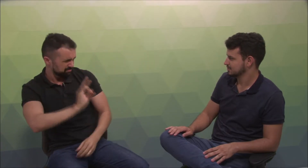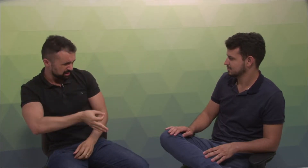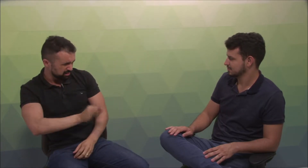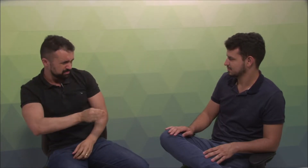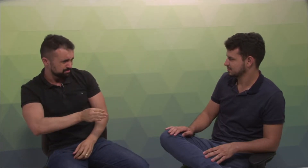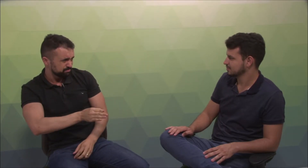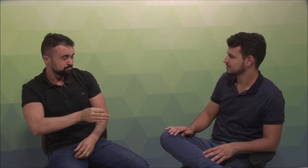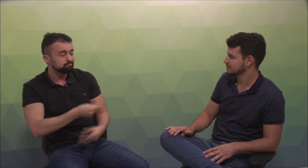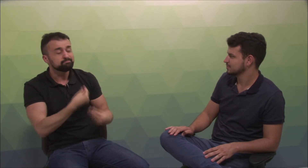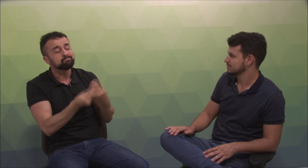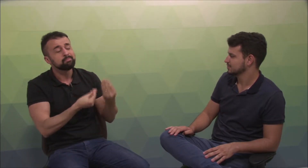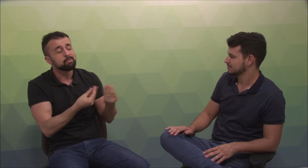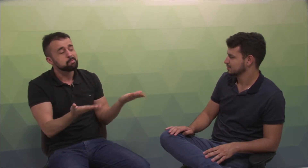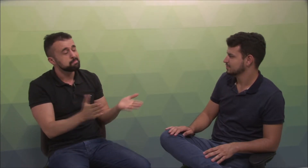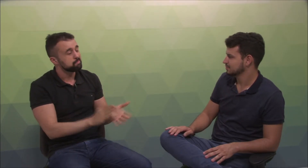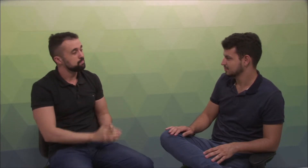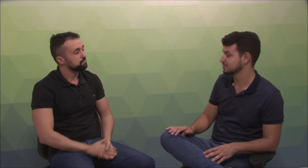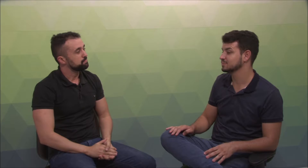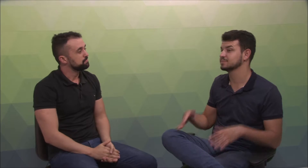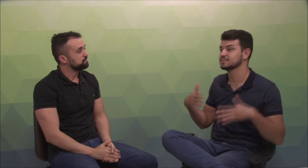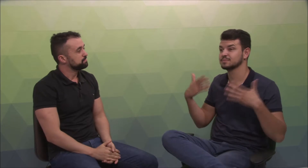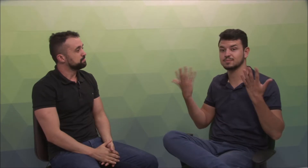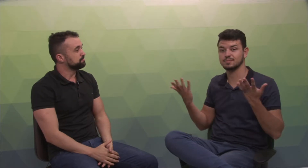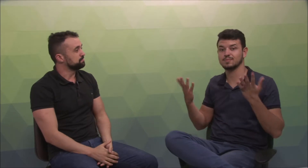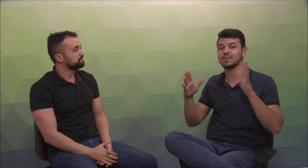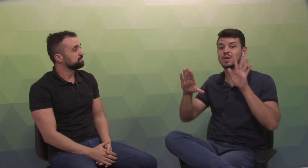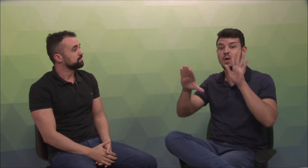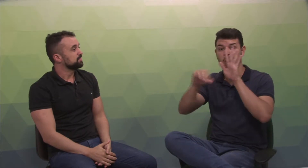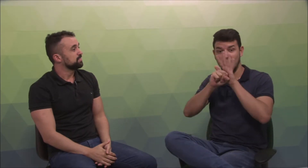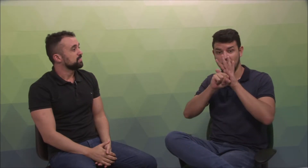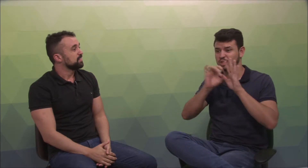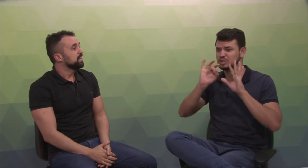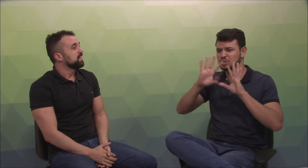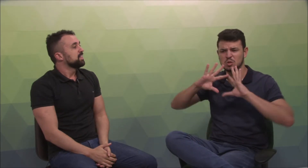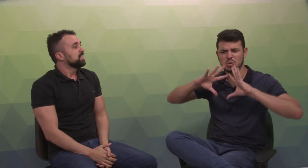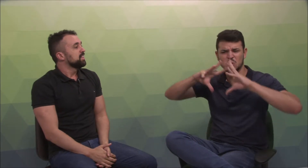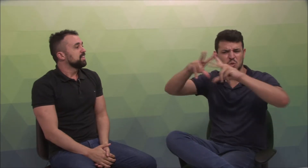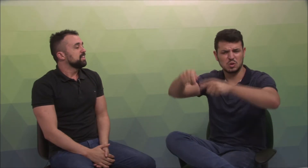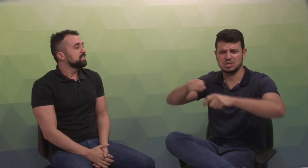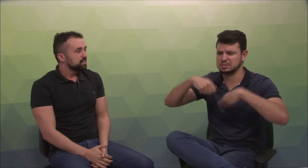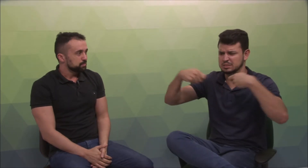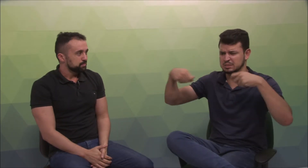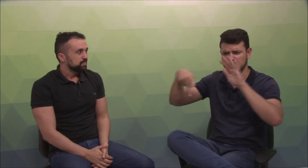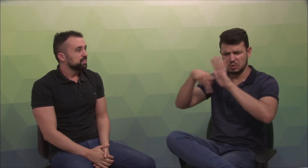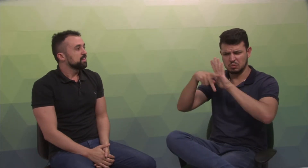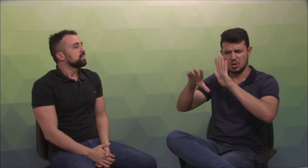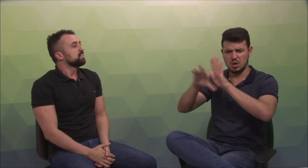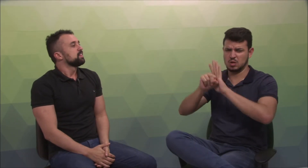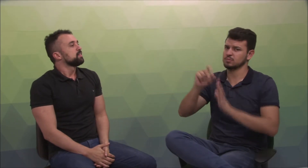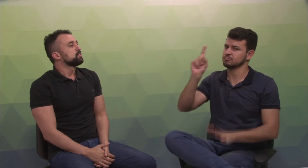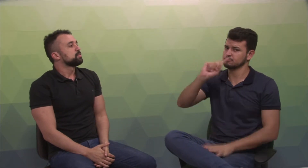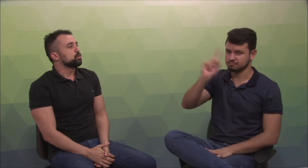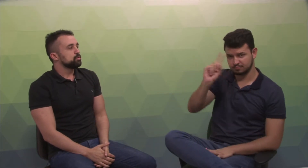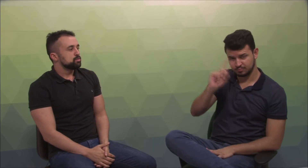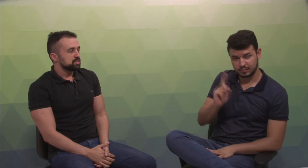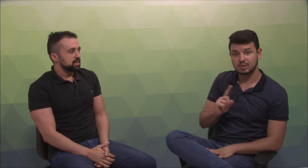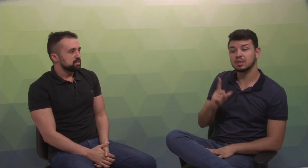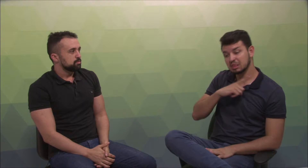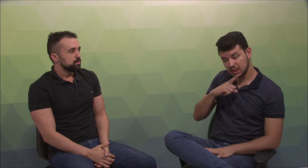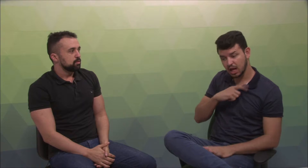e conteúdo estão exatamente iguais. Então, todos os sinais são